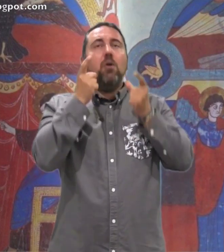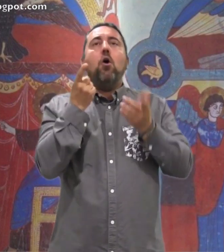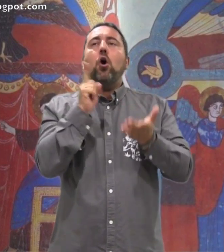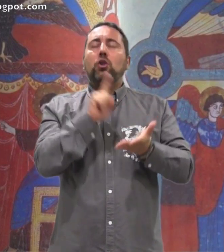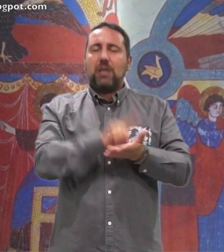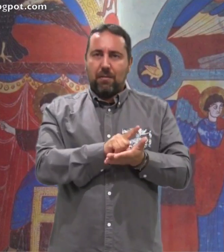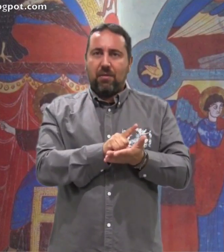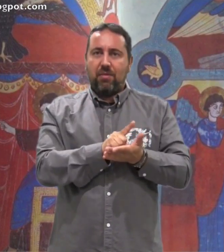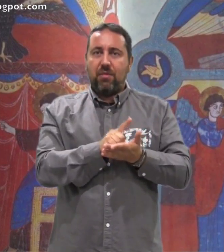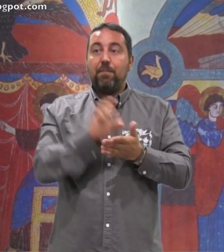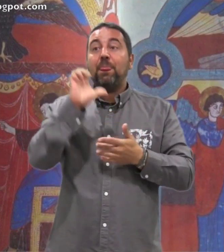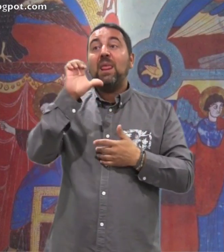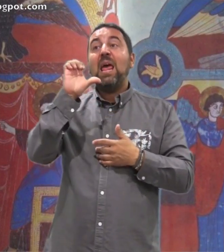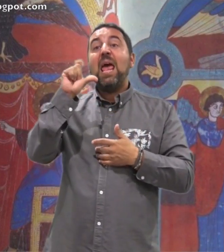niño volvió a la vida.